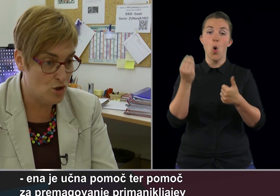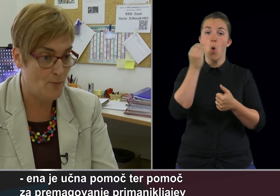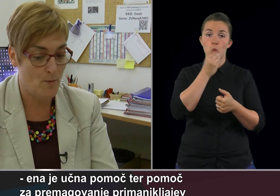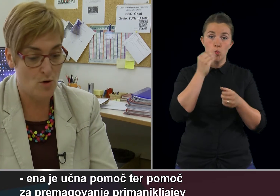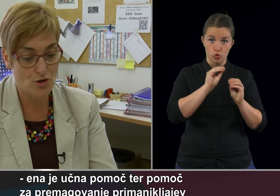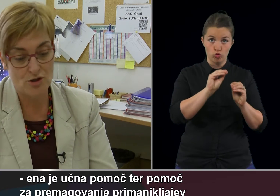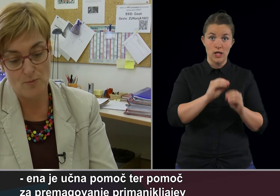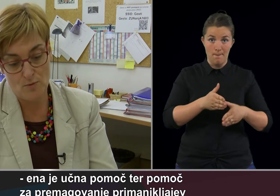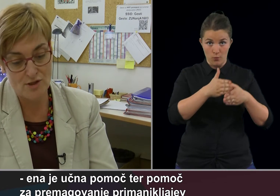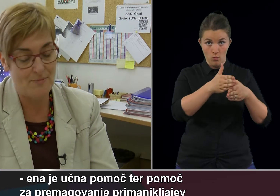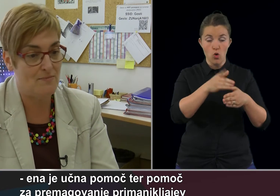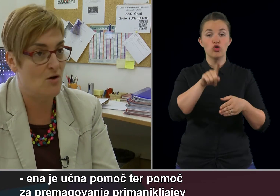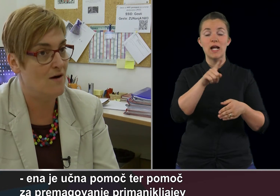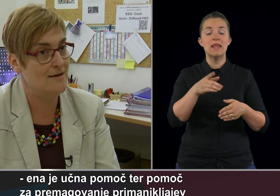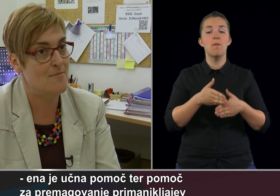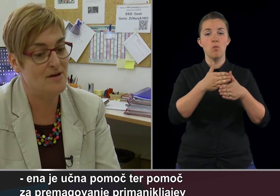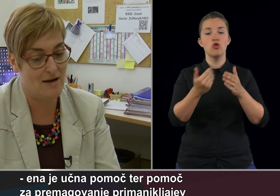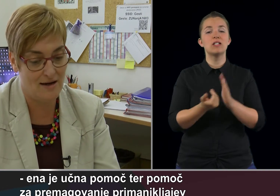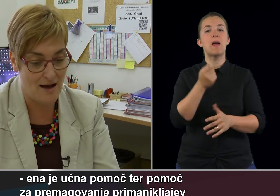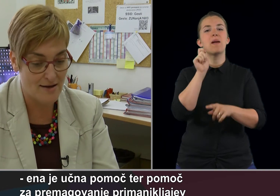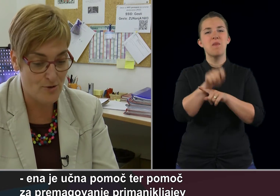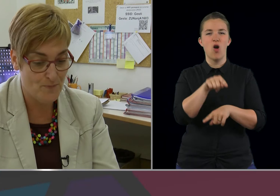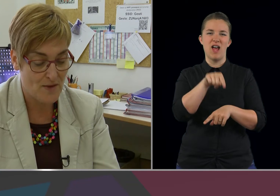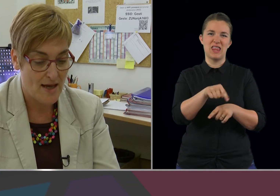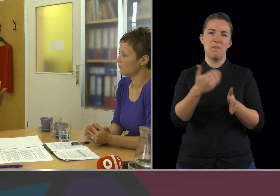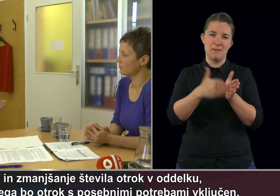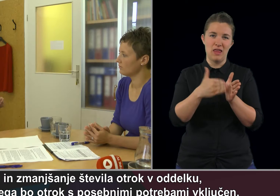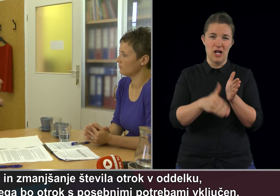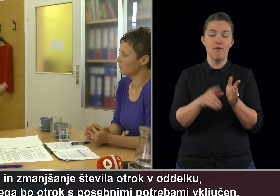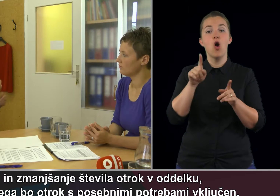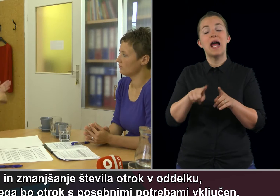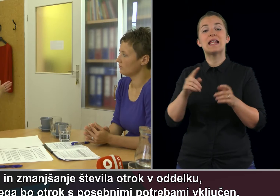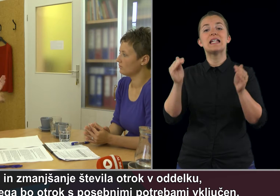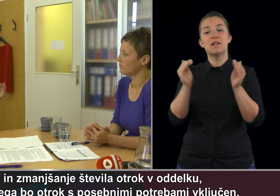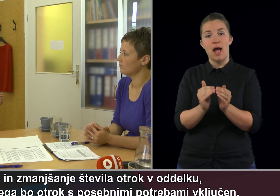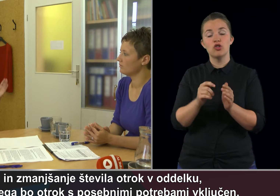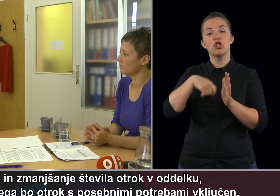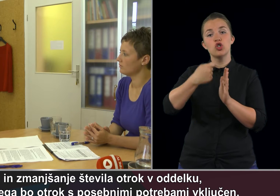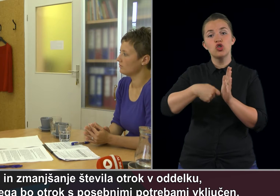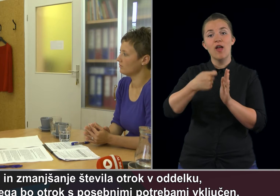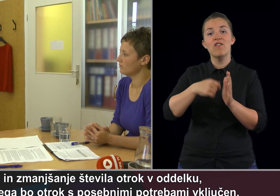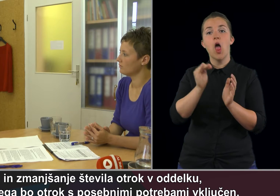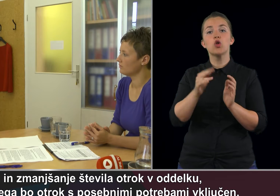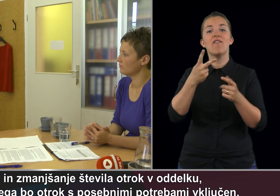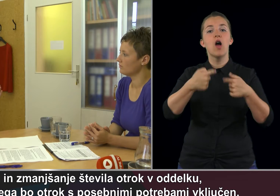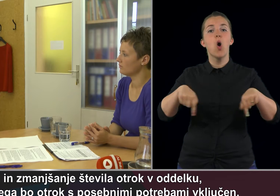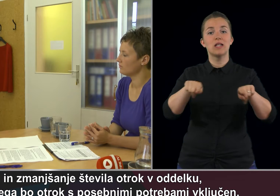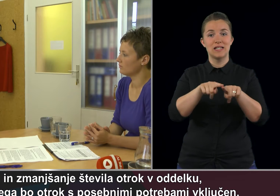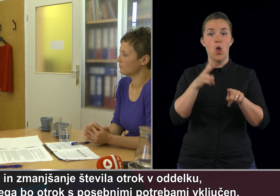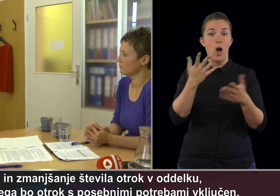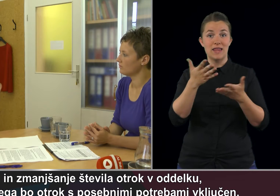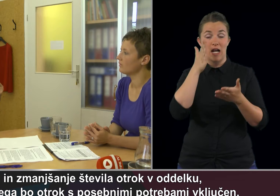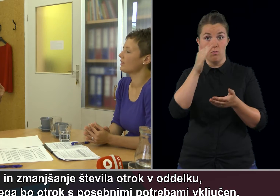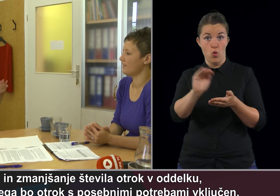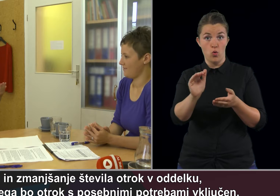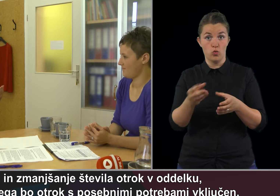je učna pomoč ter pomoč za premagovanje primanjkljajev ter zmanjšanje števila otrok v oddelku, v katerega bo